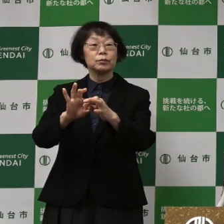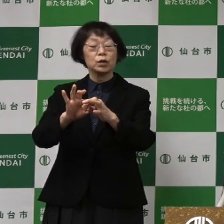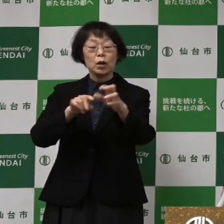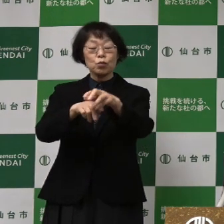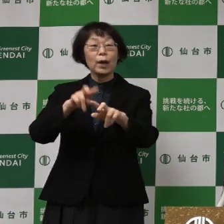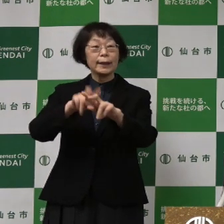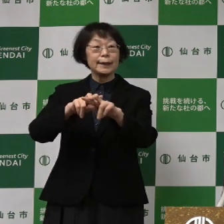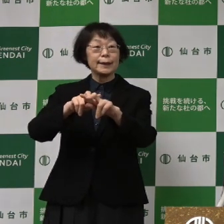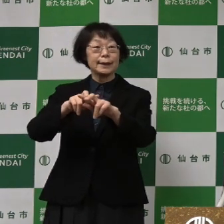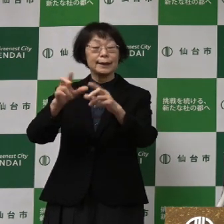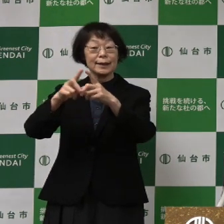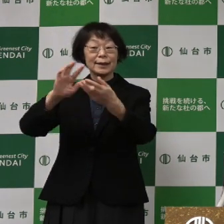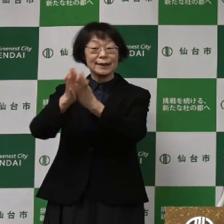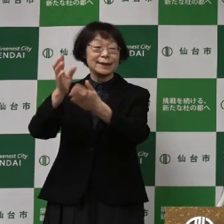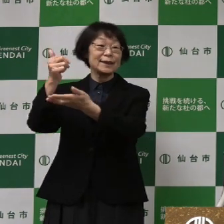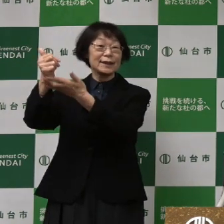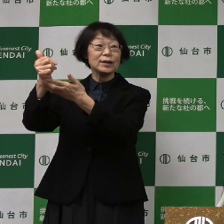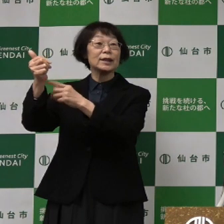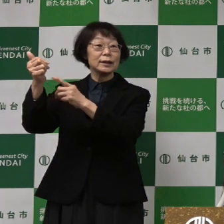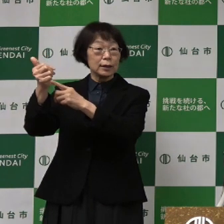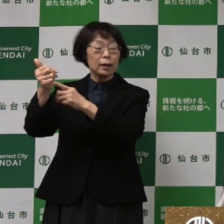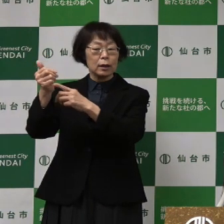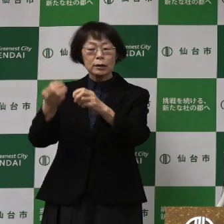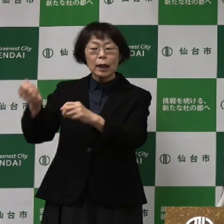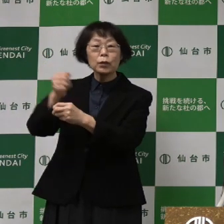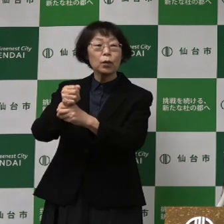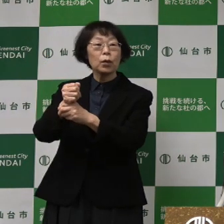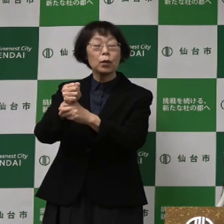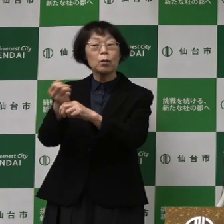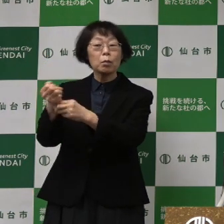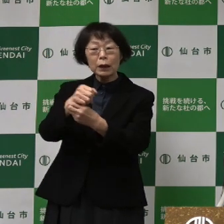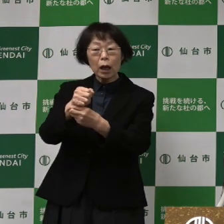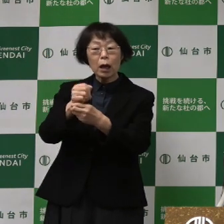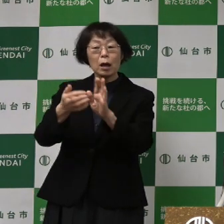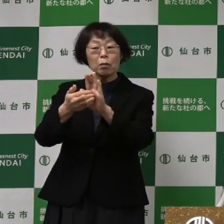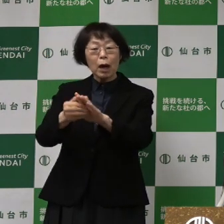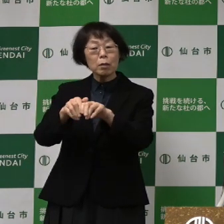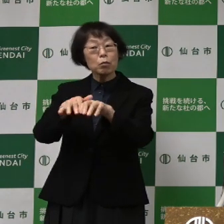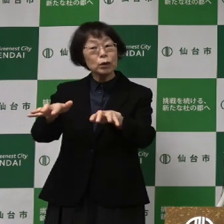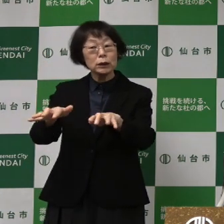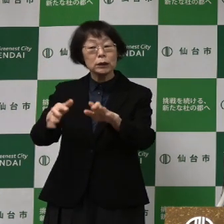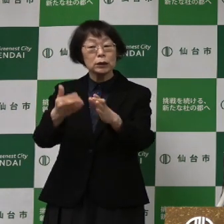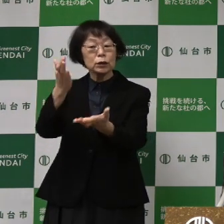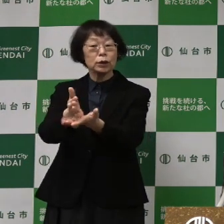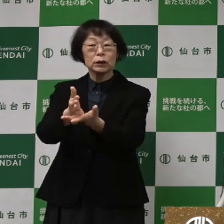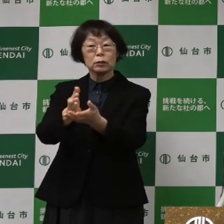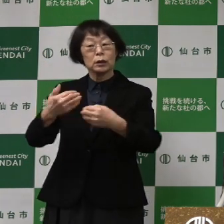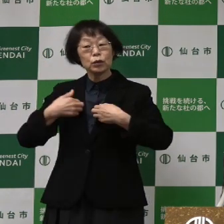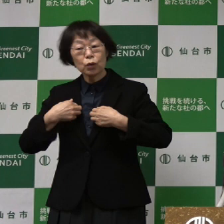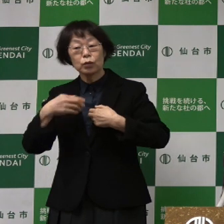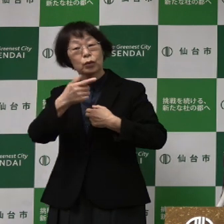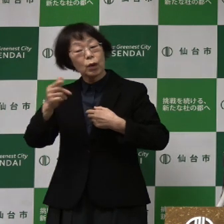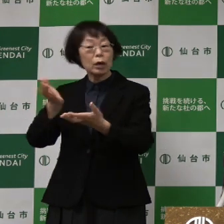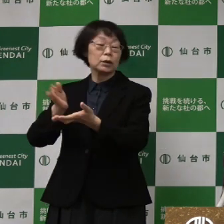井知事に対して再度まん延防止等重点措置必要だというふうに求められたという話もありました。あれから